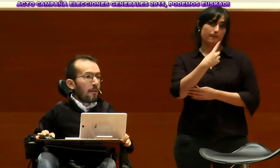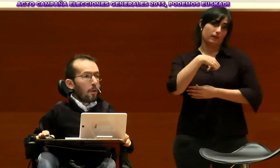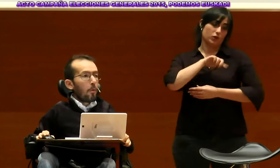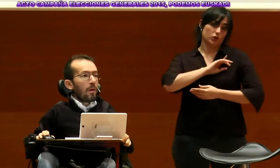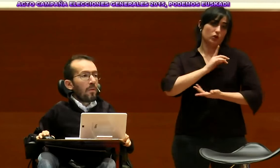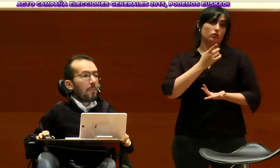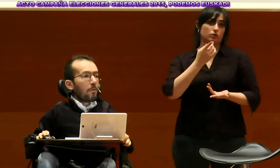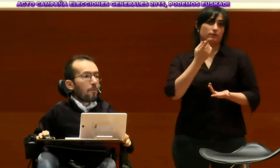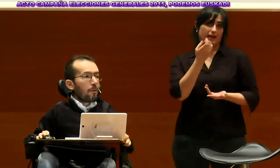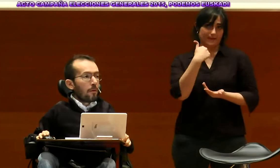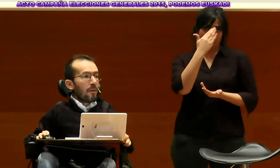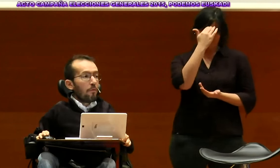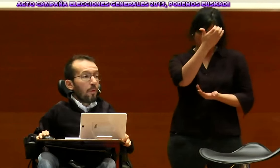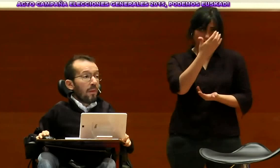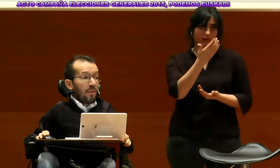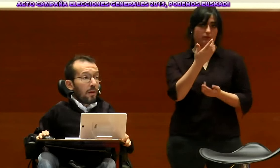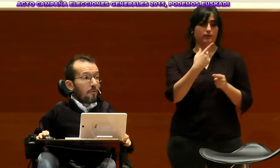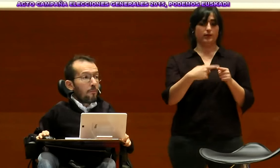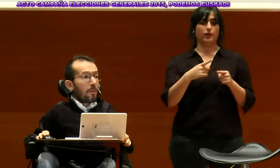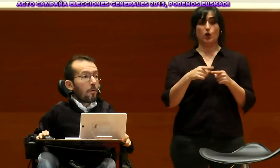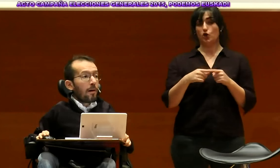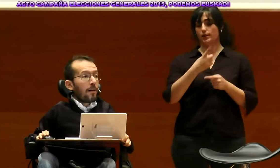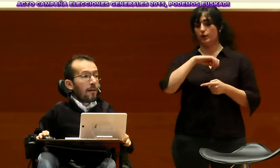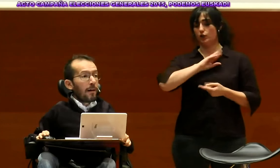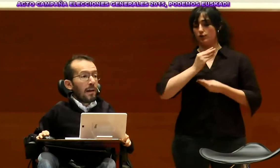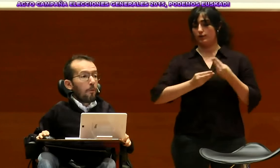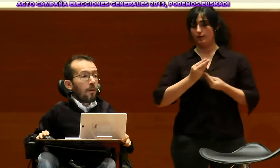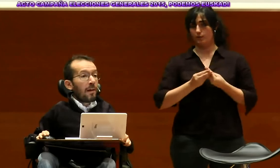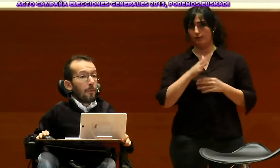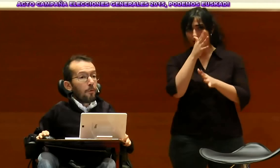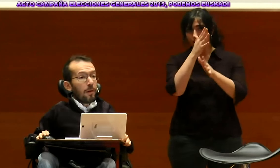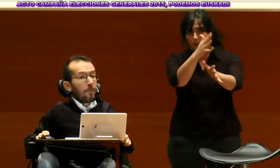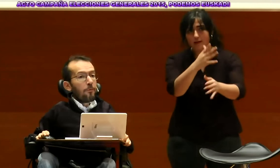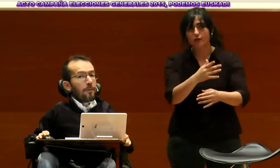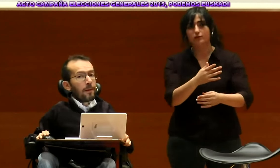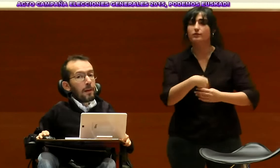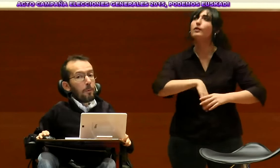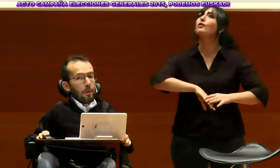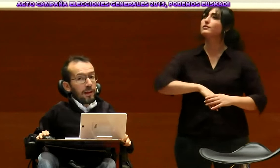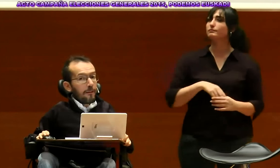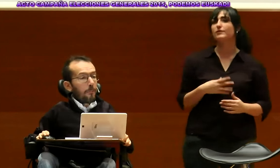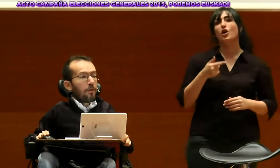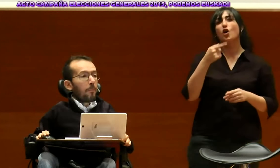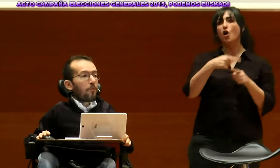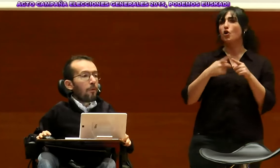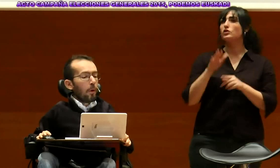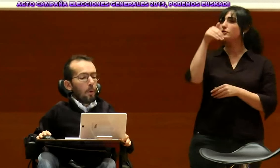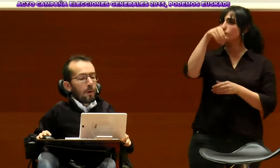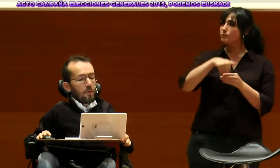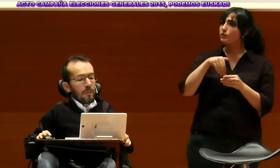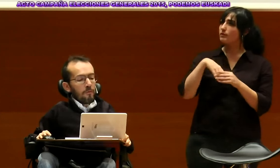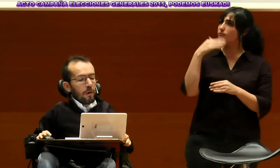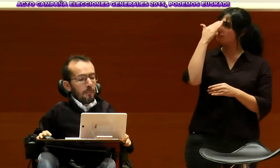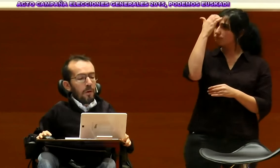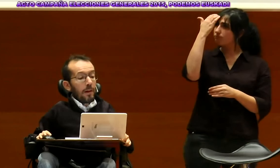recordar lo que hicimos dentro de 10 años, vamos a recordar qué votamos y por qué votamos lo